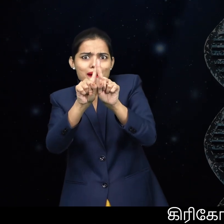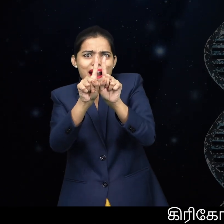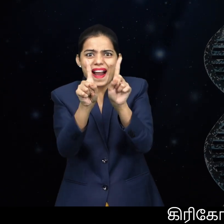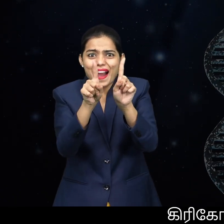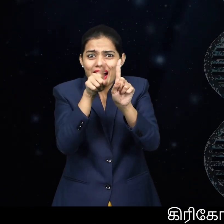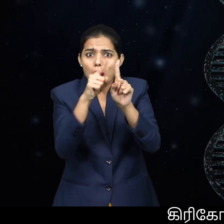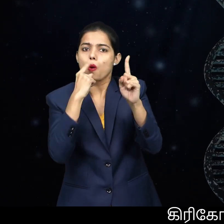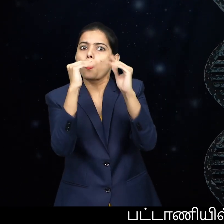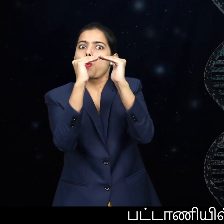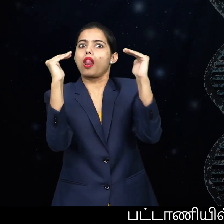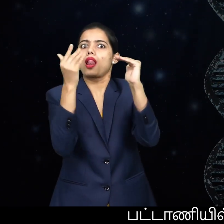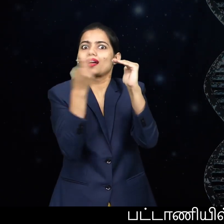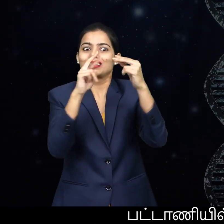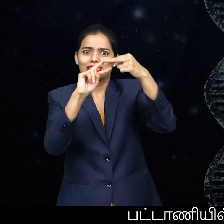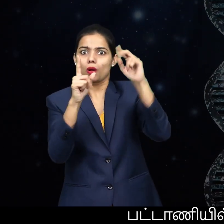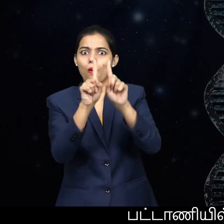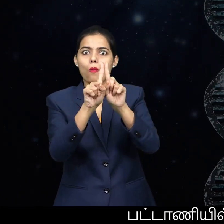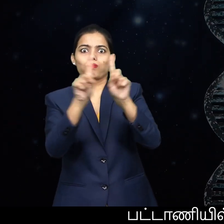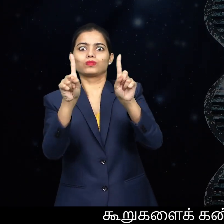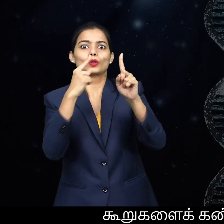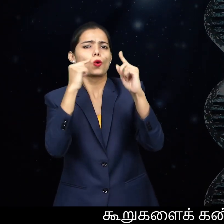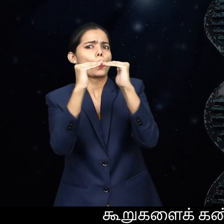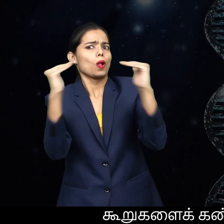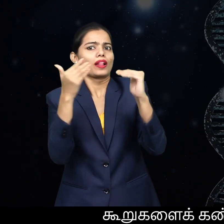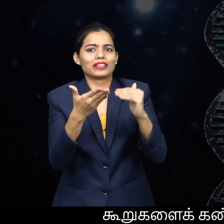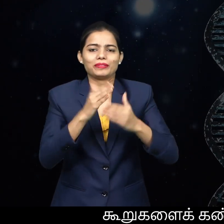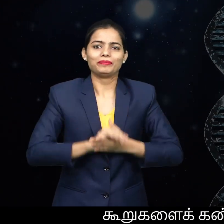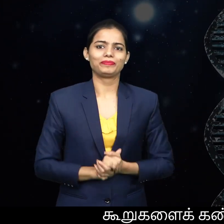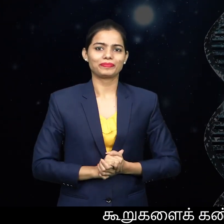கிரிகோர் மெண்டல் பட்டாணியில் உள்ள பரம்பரை கூறுகளை கண்டுபிடித்தார் மற்றும்